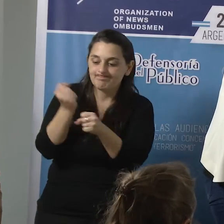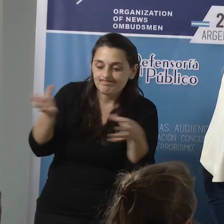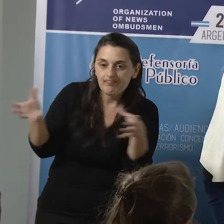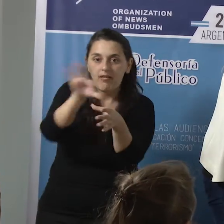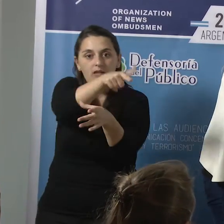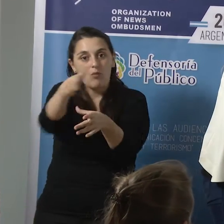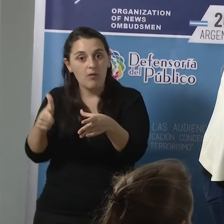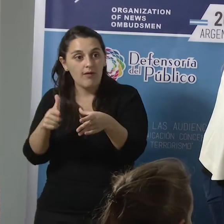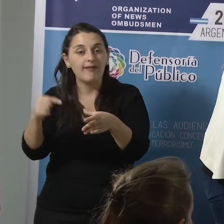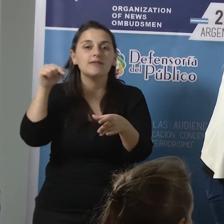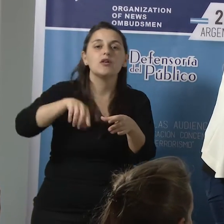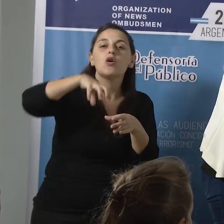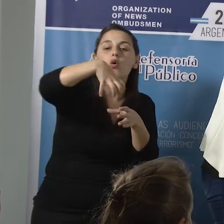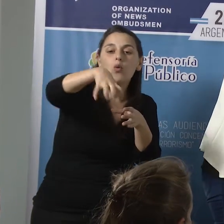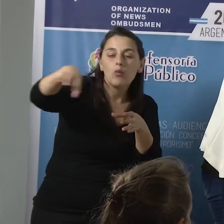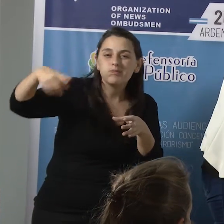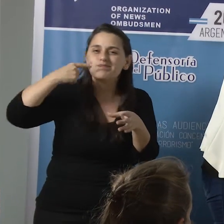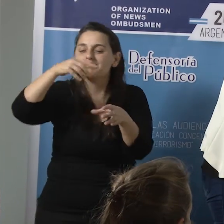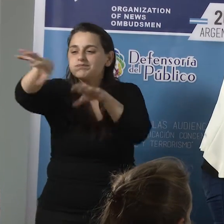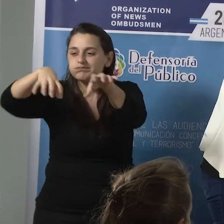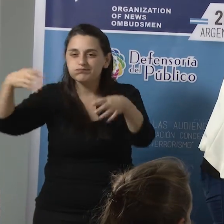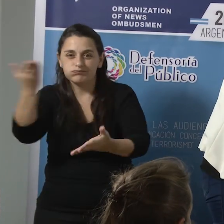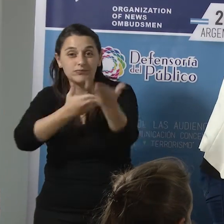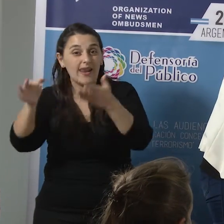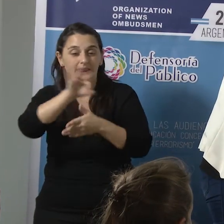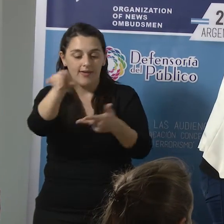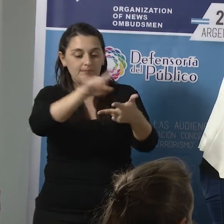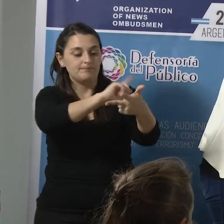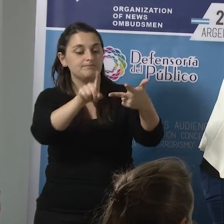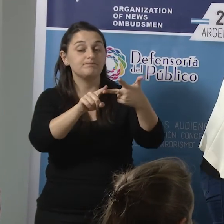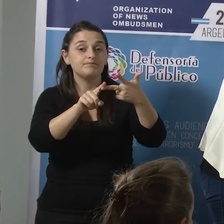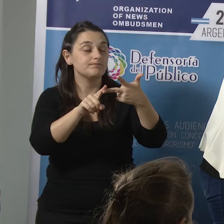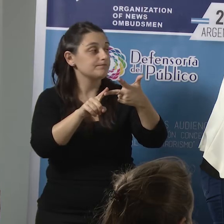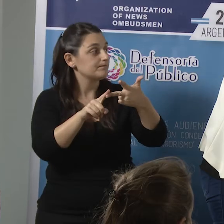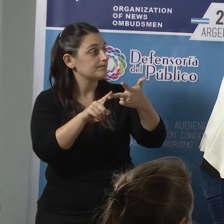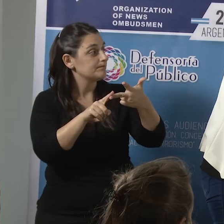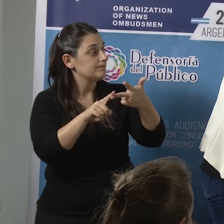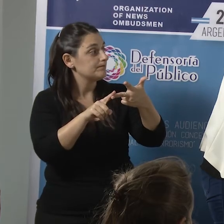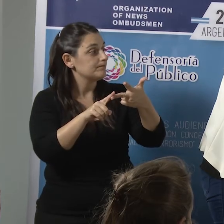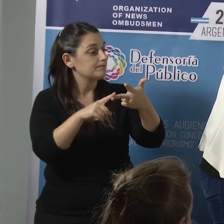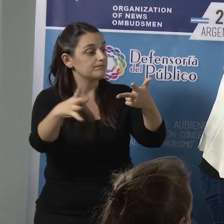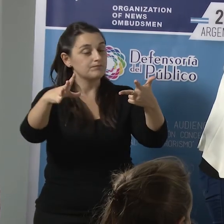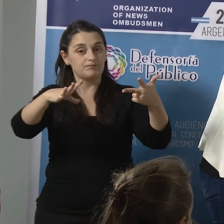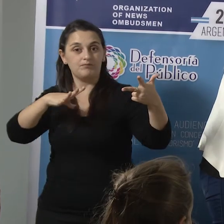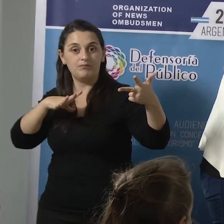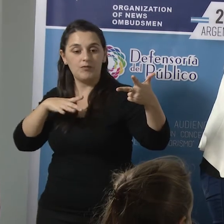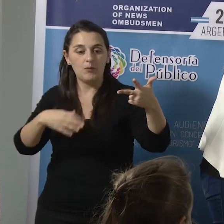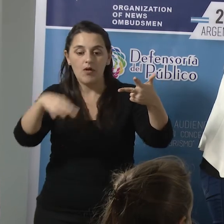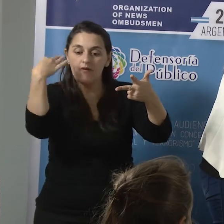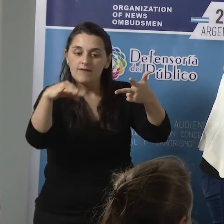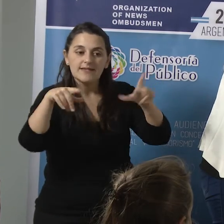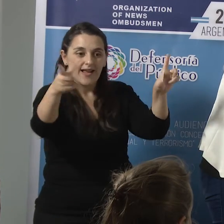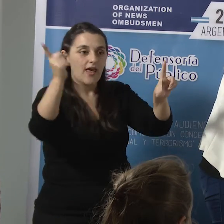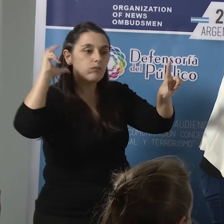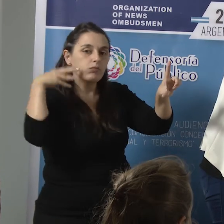entre organismos institucionales y la defensoría de los canales; 3, la falta de obligatoriedad de la figura del defensor en